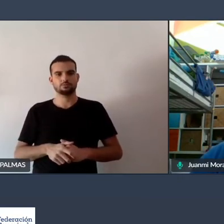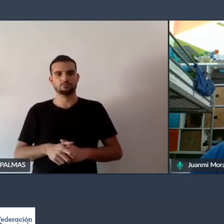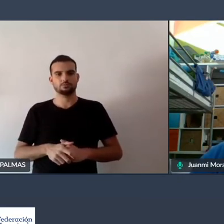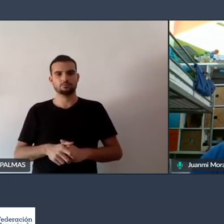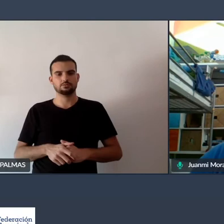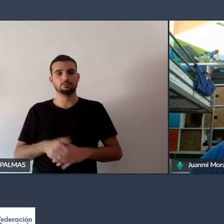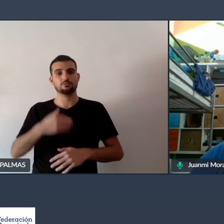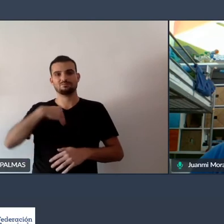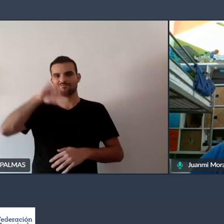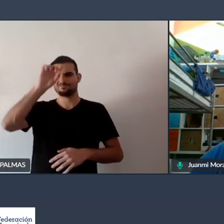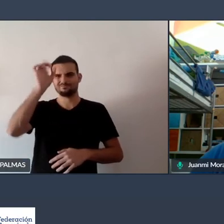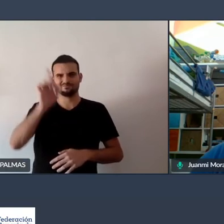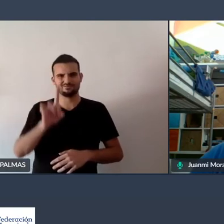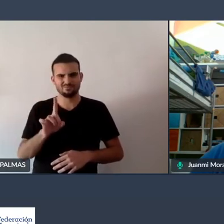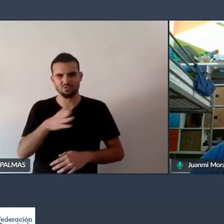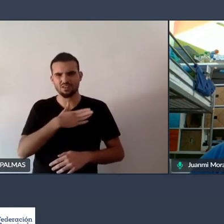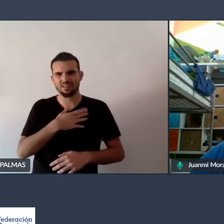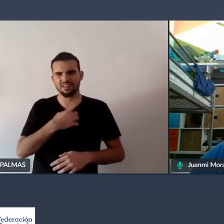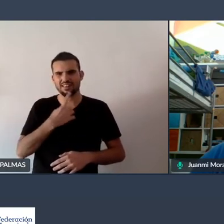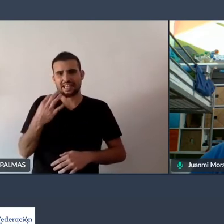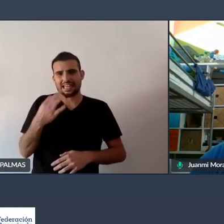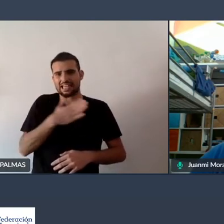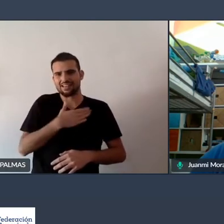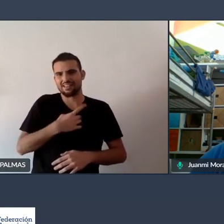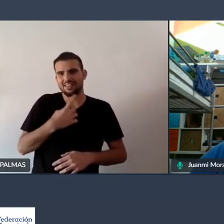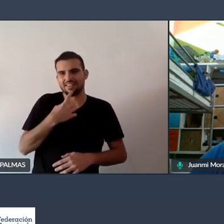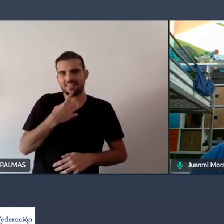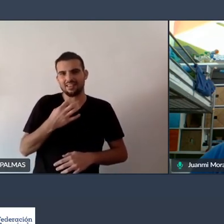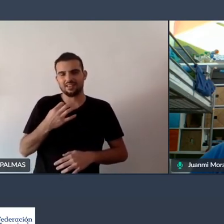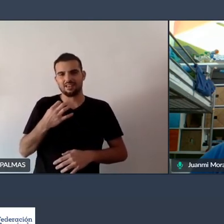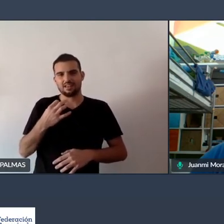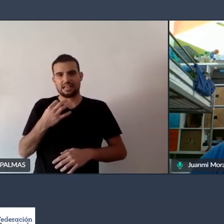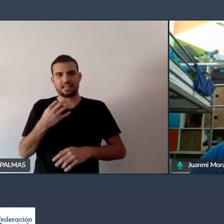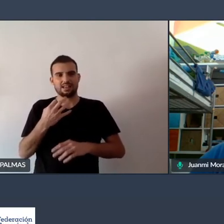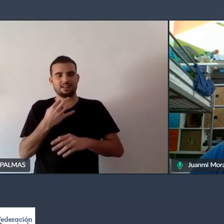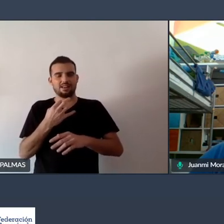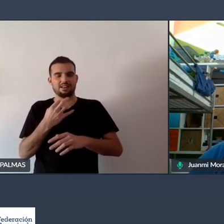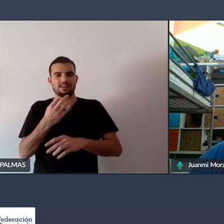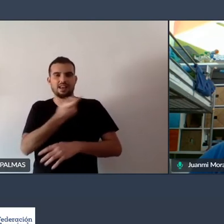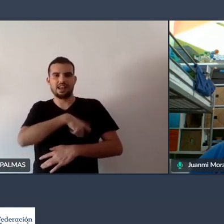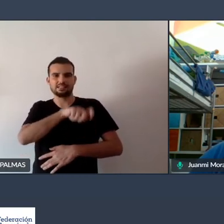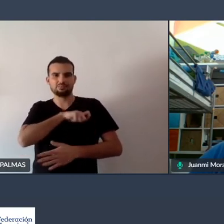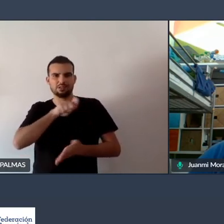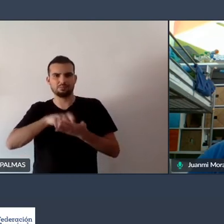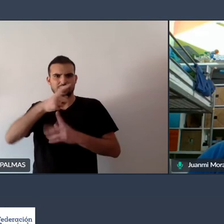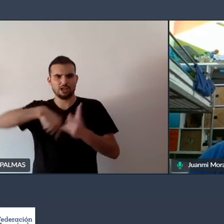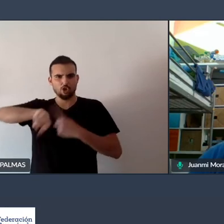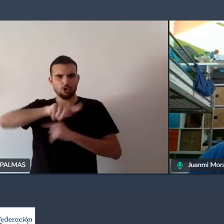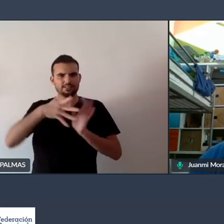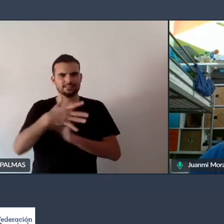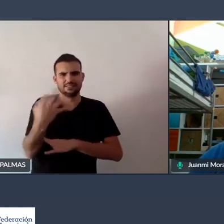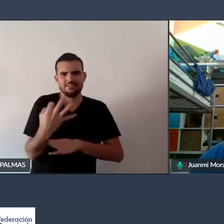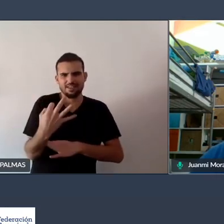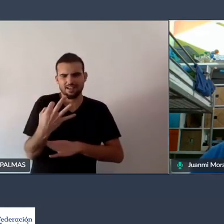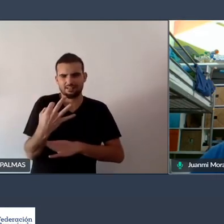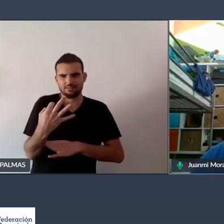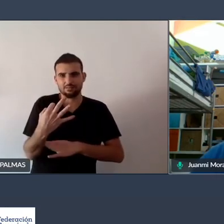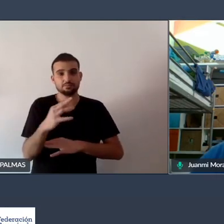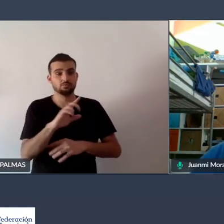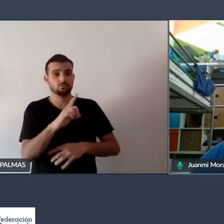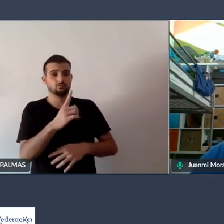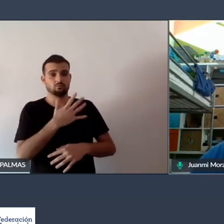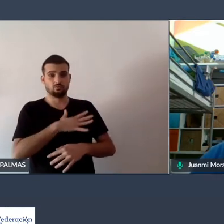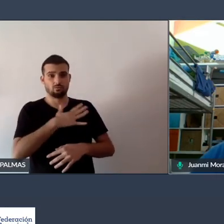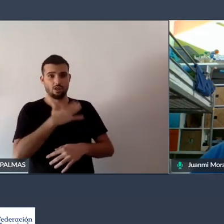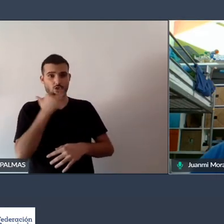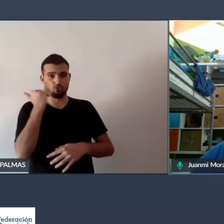No sé a qué se refiere exactamente, a cuál es el papel, o en qué consiste el Spanish Pick and Roll, o cuál es el papel del que bloquea. Te leo la pregunta en